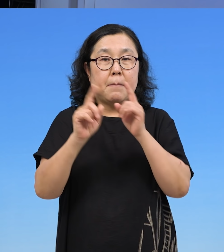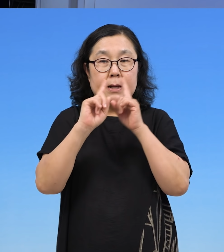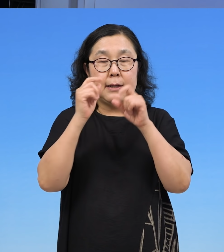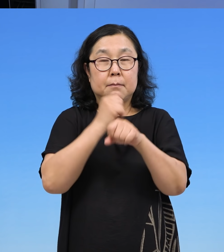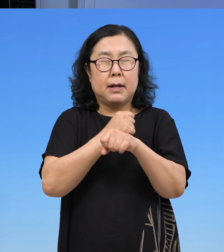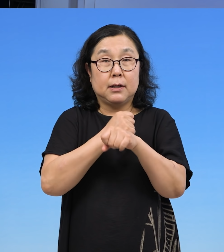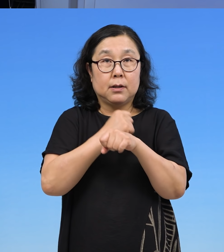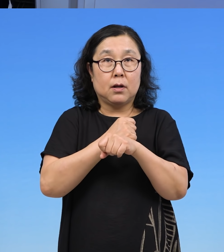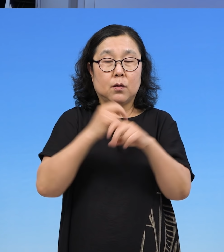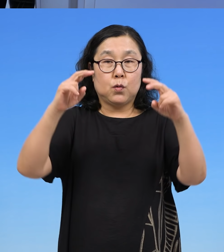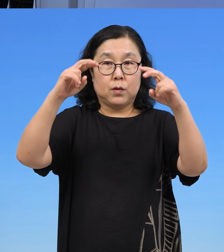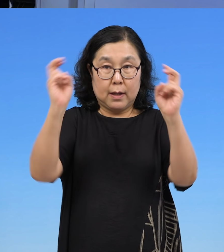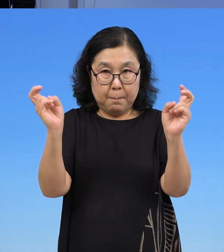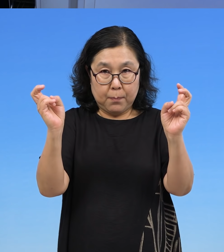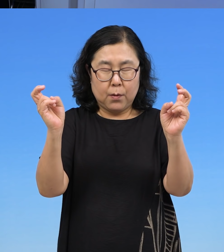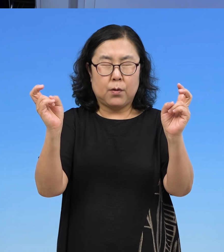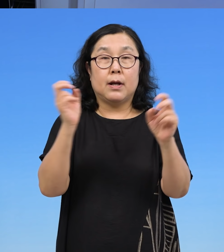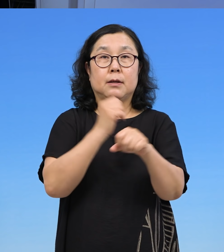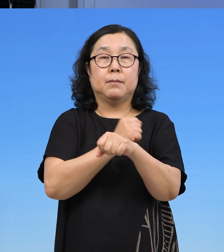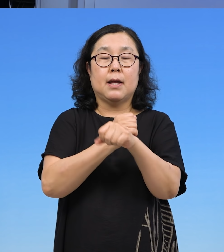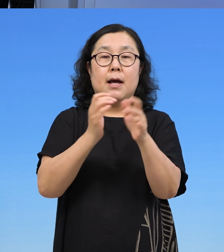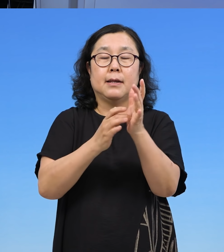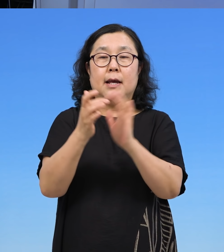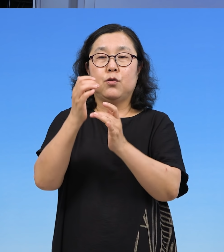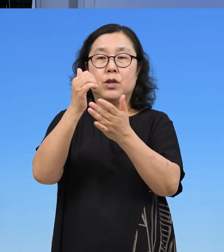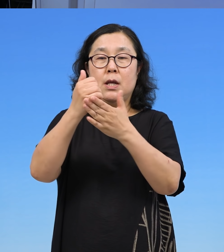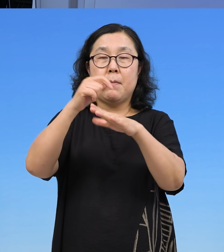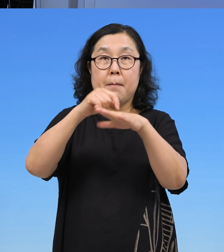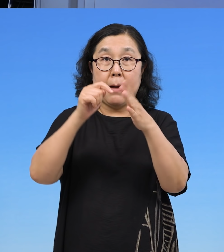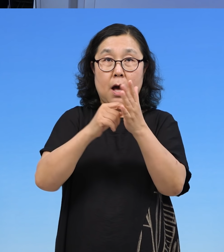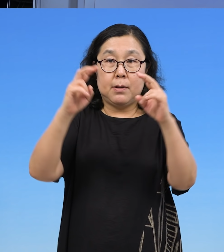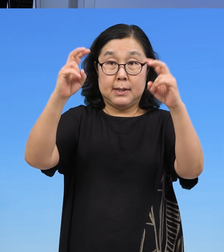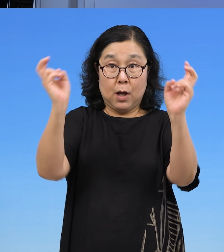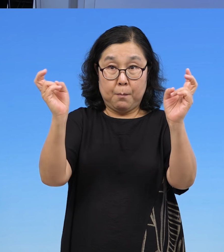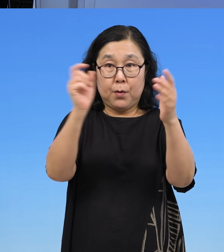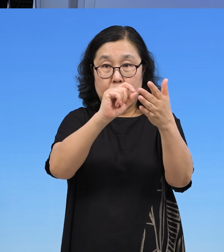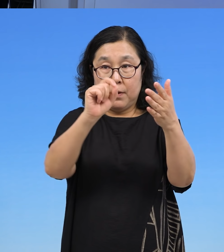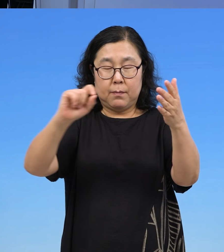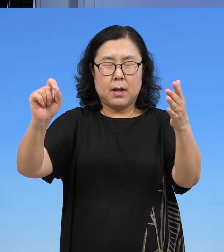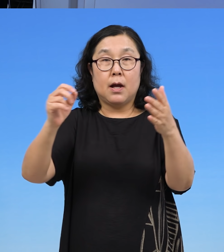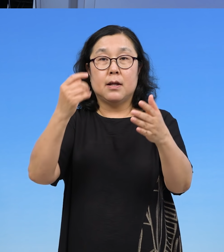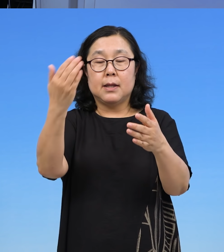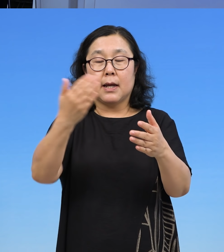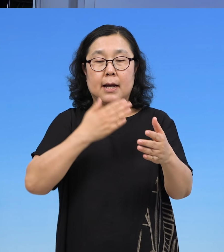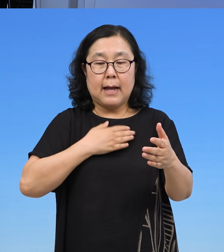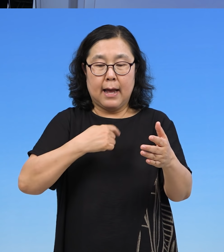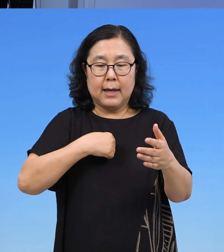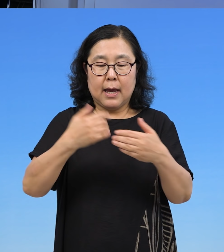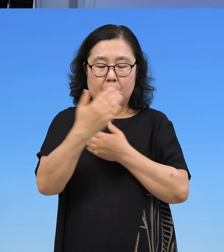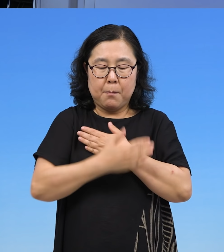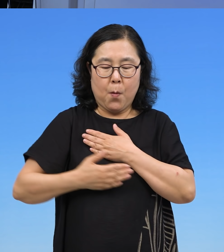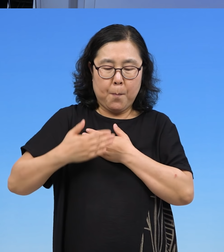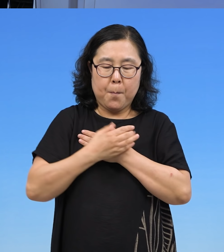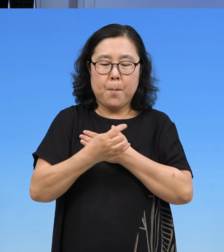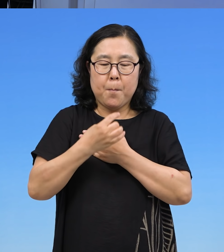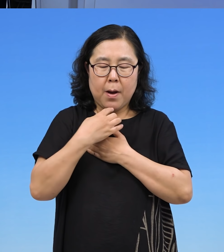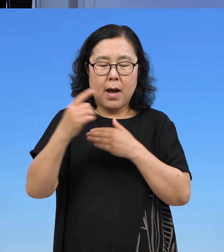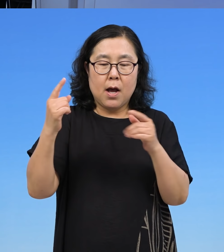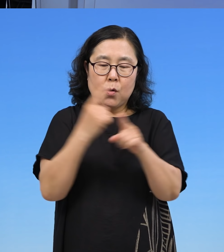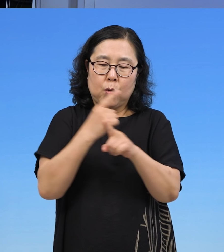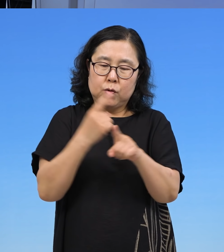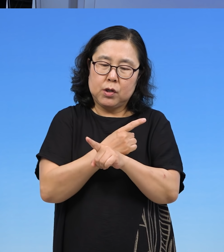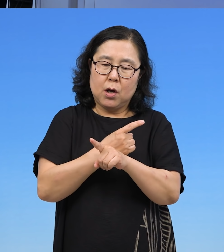따옴표를 해가지고 예수님의 마음을 이렇게 피력한 글을 제가 읽었습니다 네가 나에게 몸만 고쳐달라고